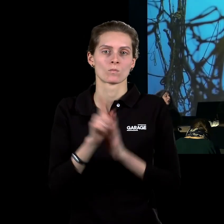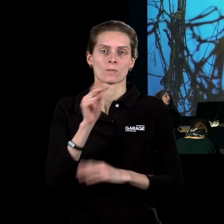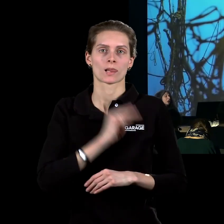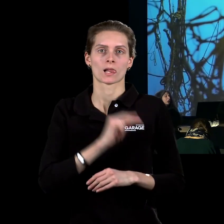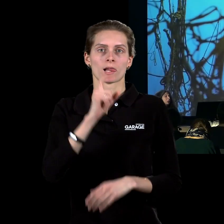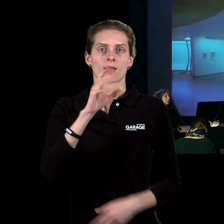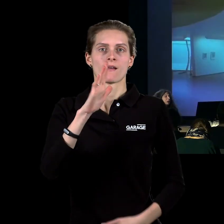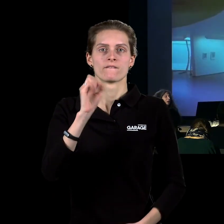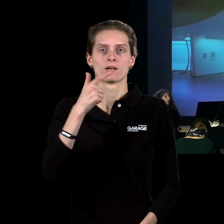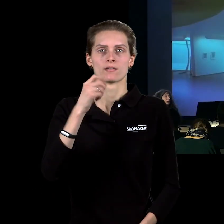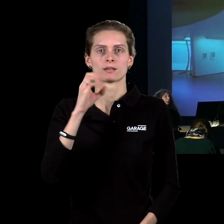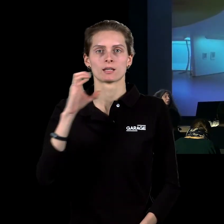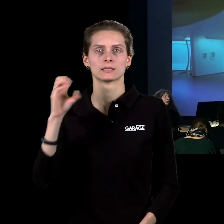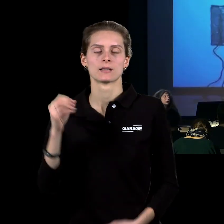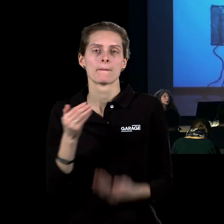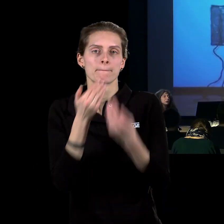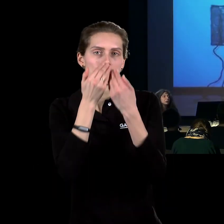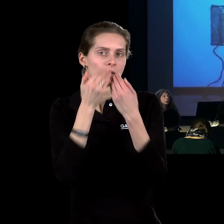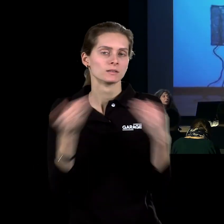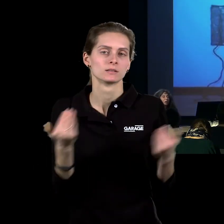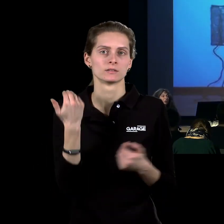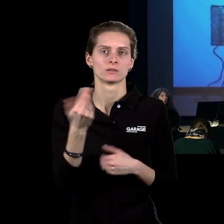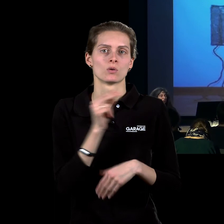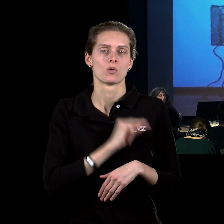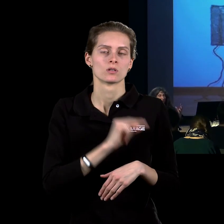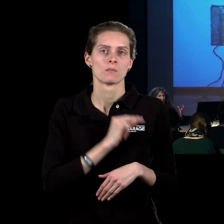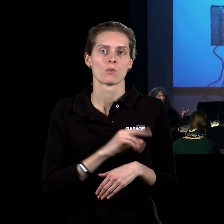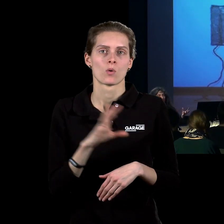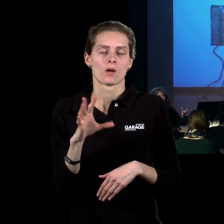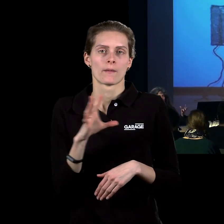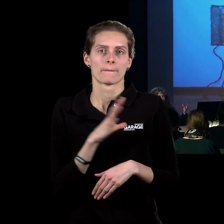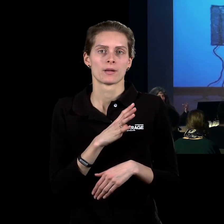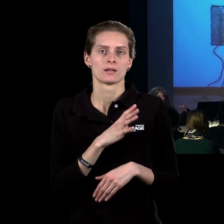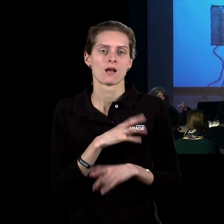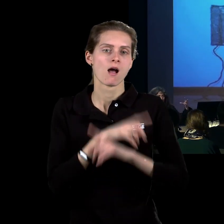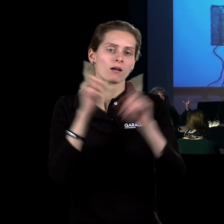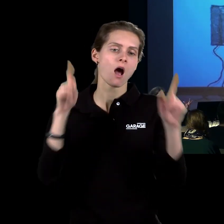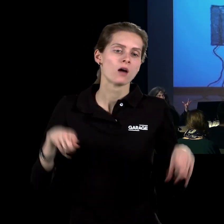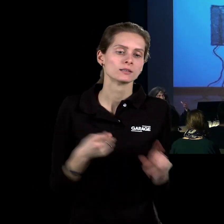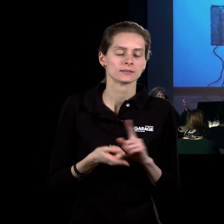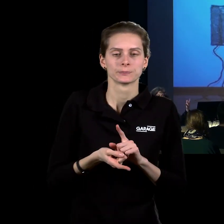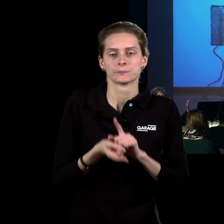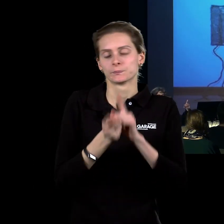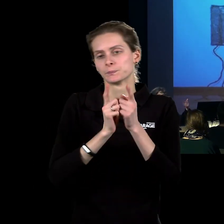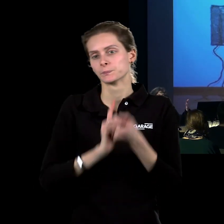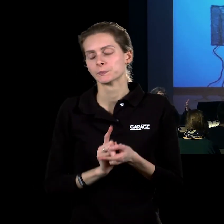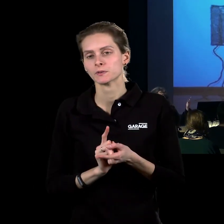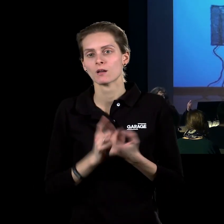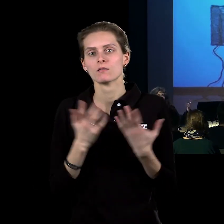Гессе. Последние ее работы, как я говорила, были, где даже картины превращаются вот в эти самые